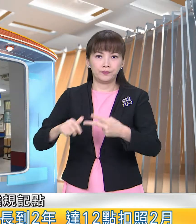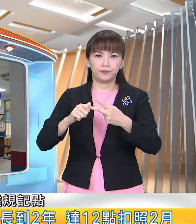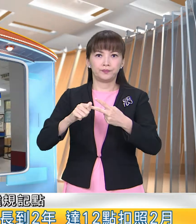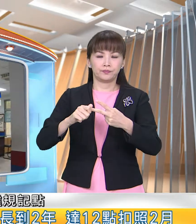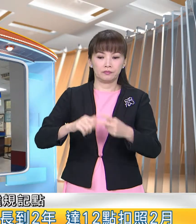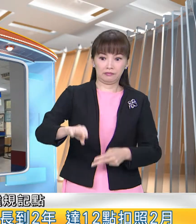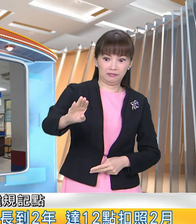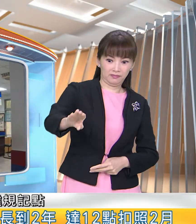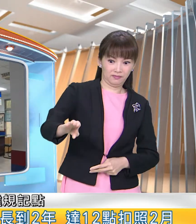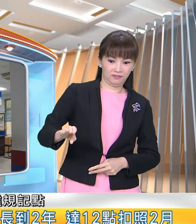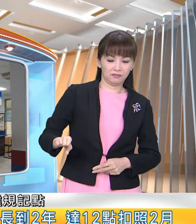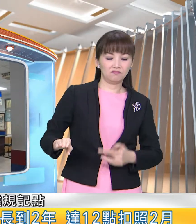记点。